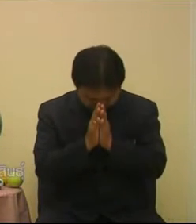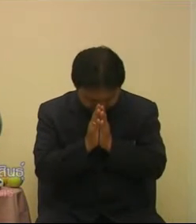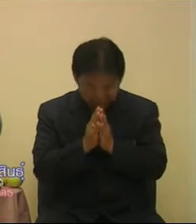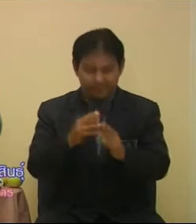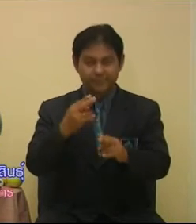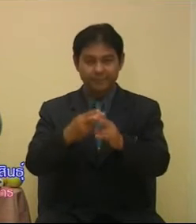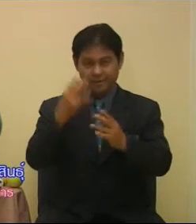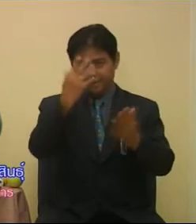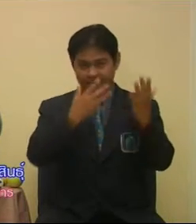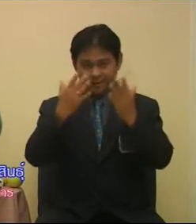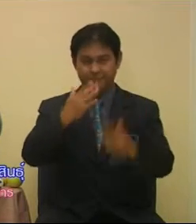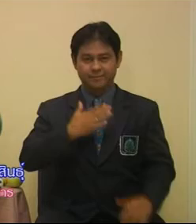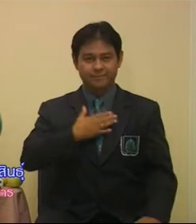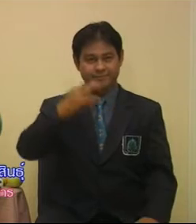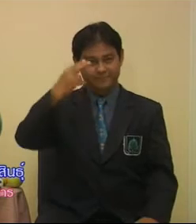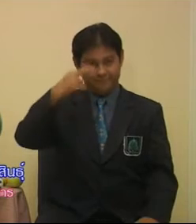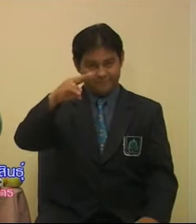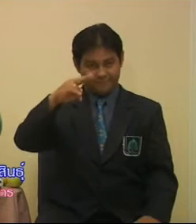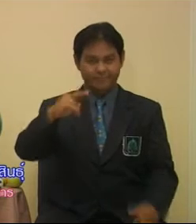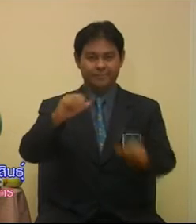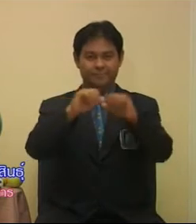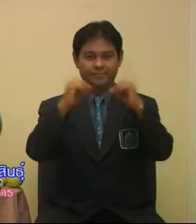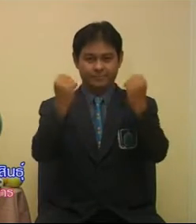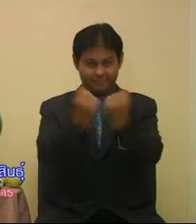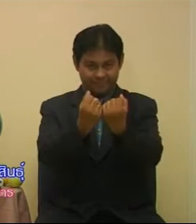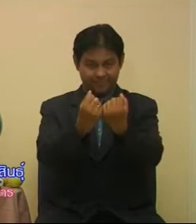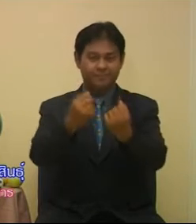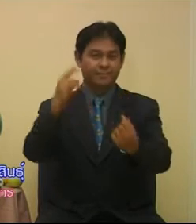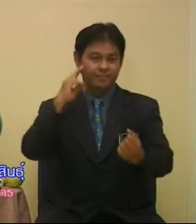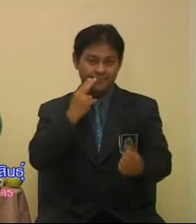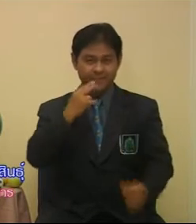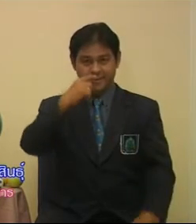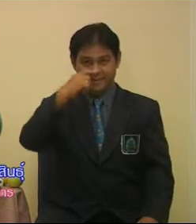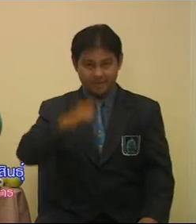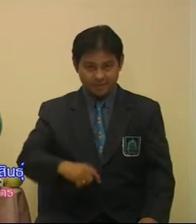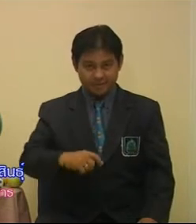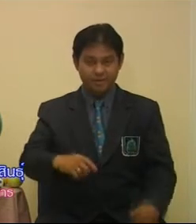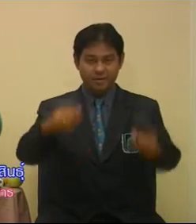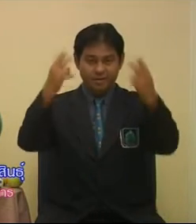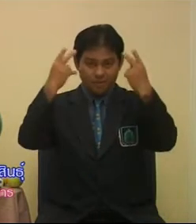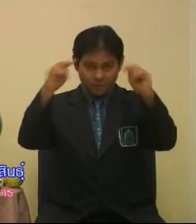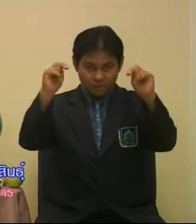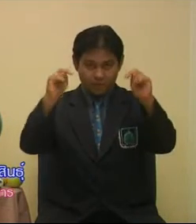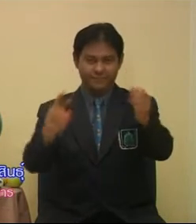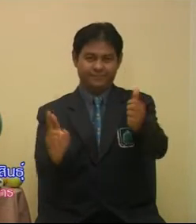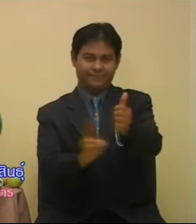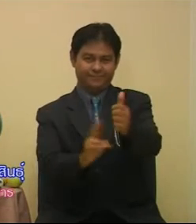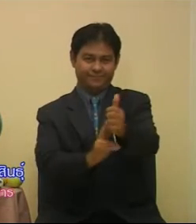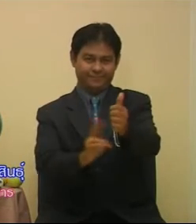สวัสดีครับผมอนุชารัตนสินนะครับอุปนายกสมาคมคนหูหนวกแห่งประเทศไทยตอนนี้